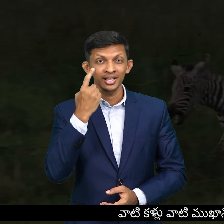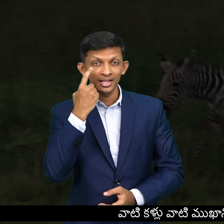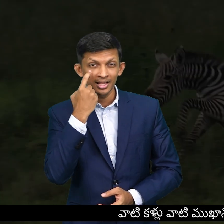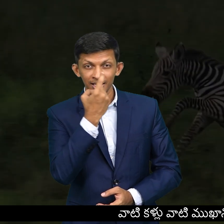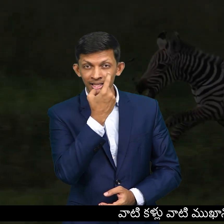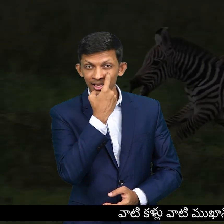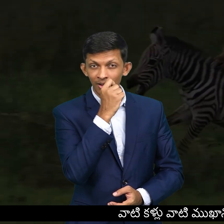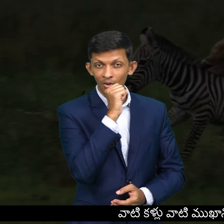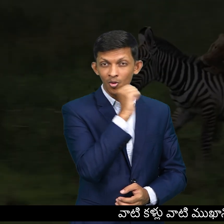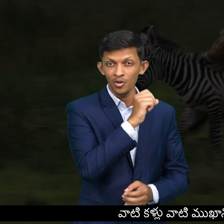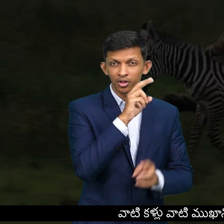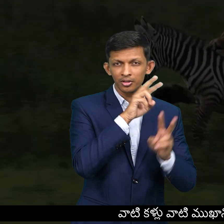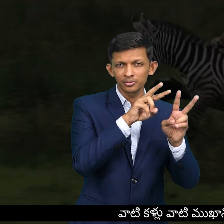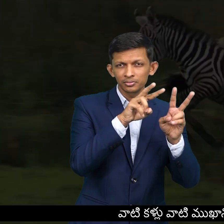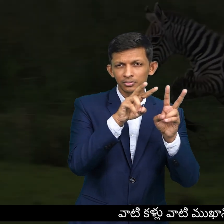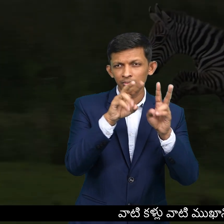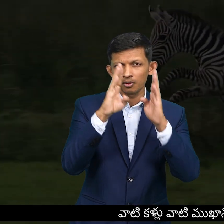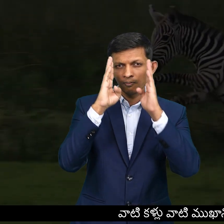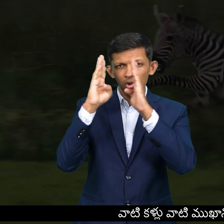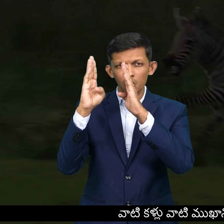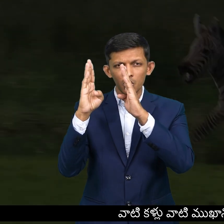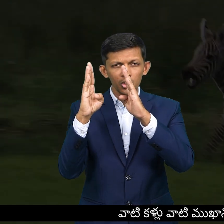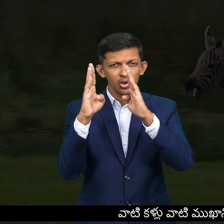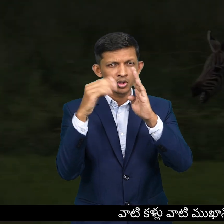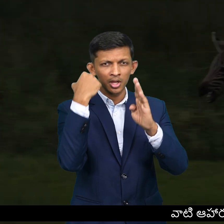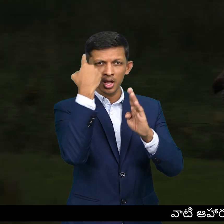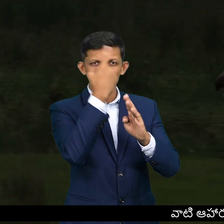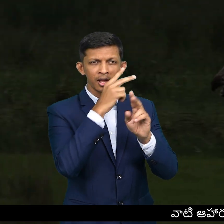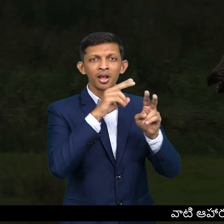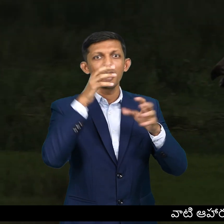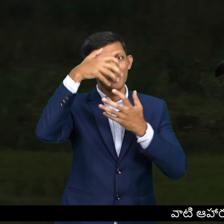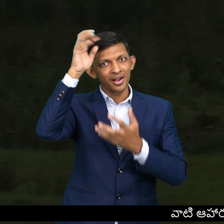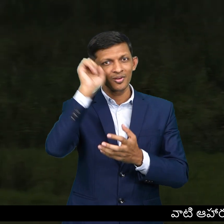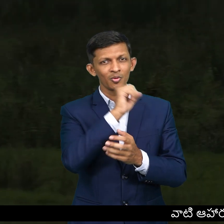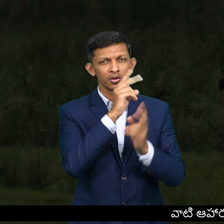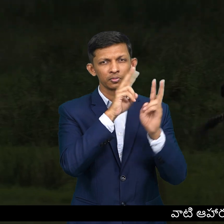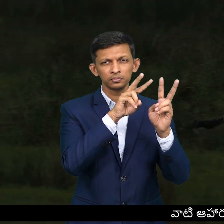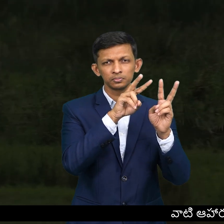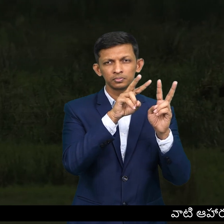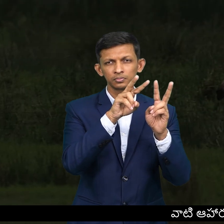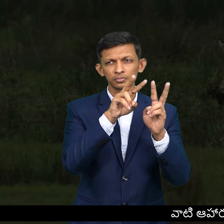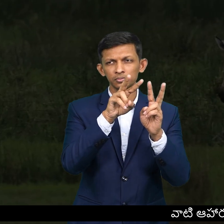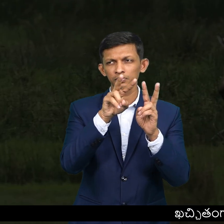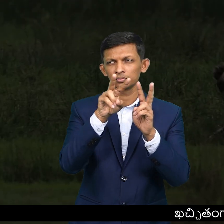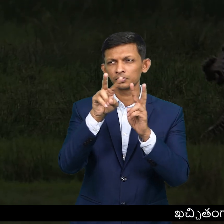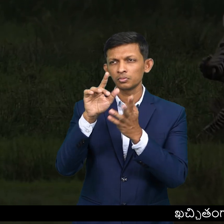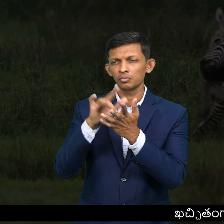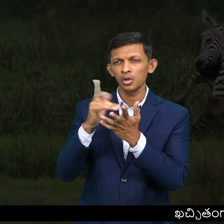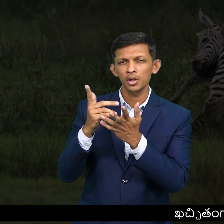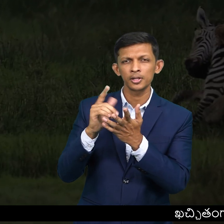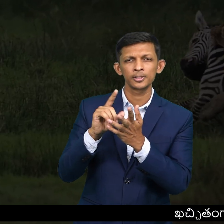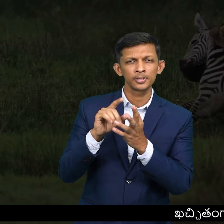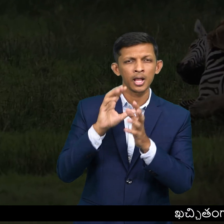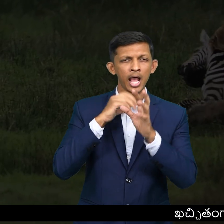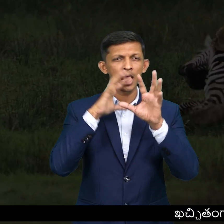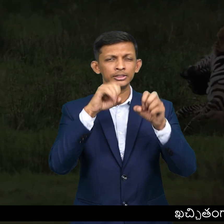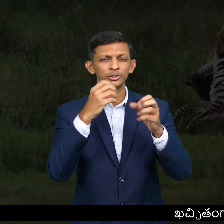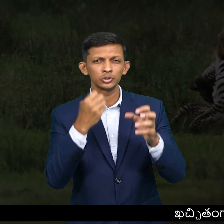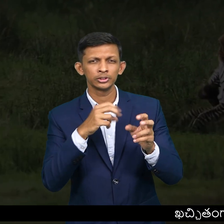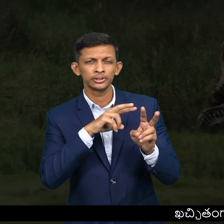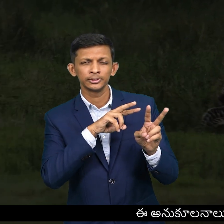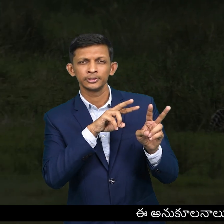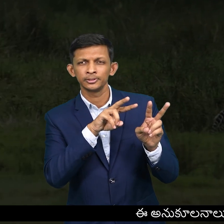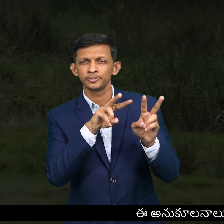వాటి కళ్ళు వాటి ముఖానికి ముందు భాగాన ఉంటాయి. వాటి ఆహారం యొక్క స్థానాన్ని ఖచ్చితంగా